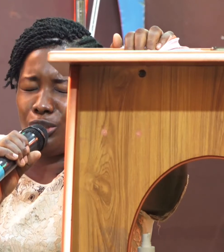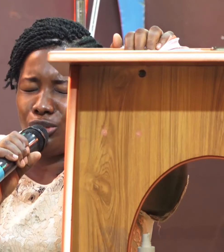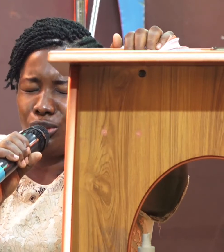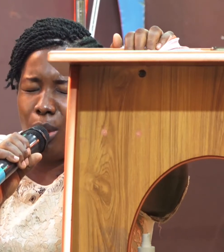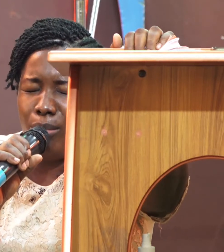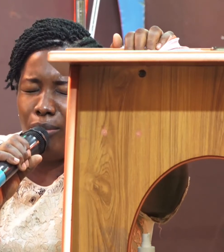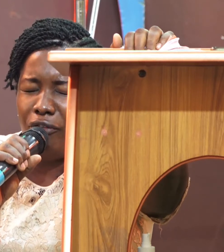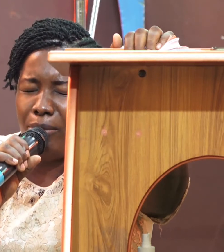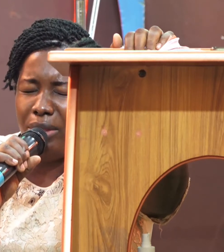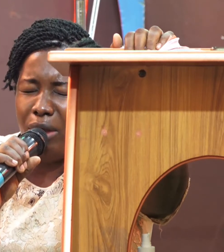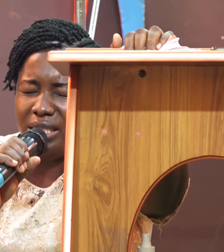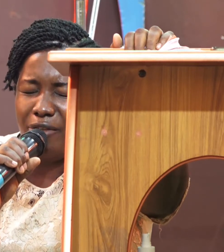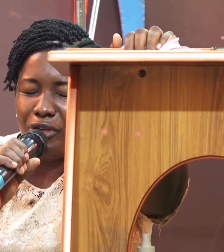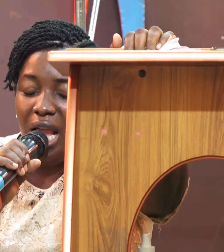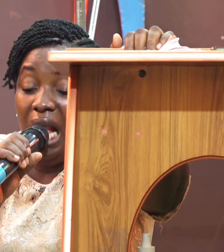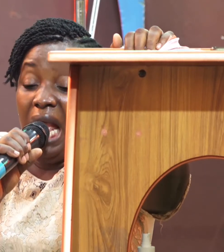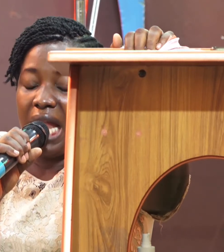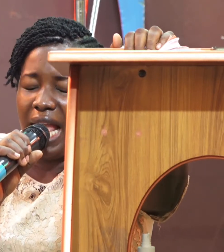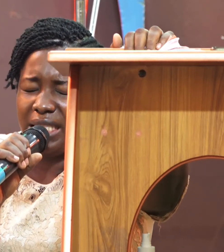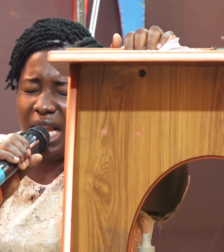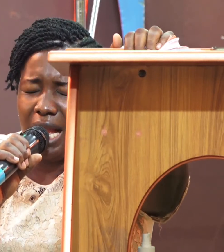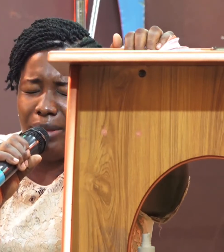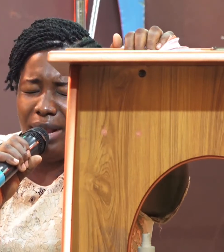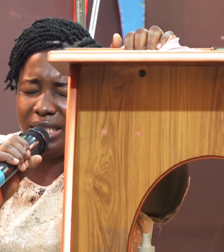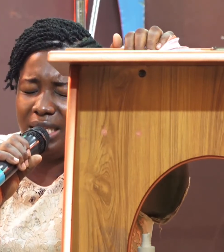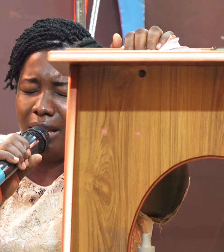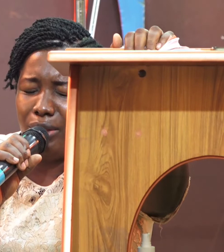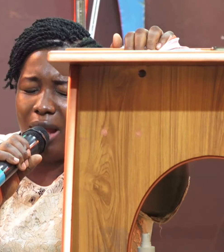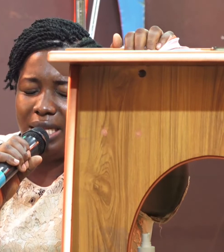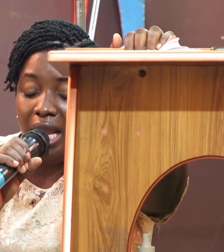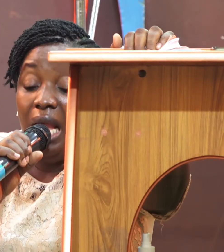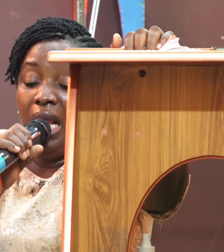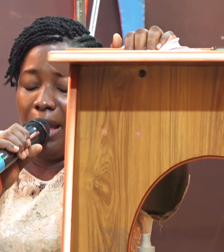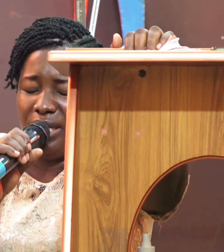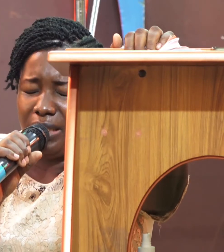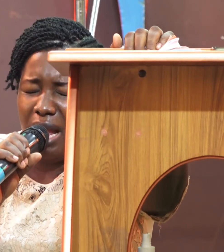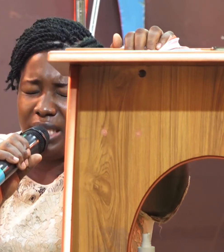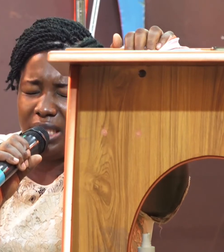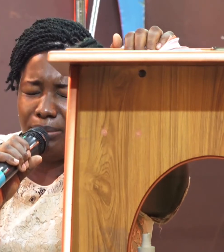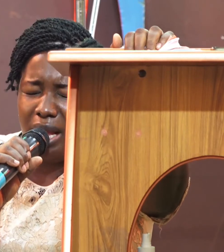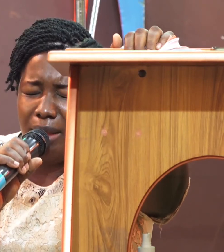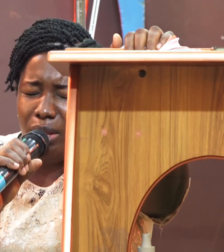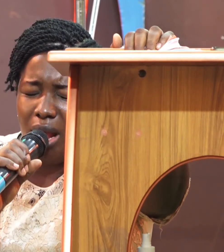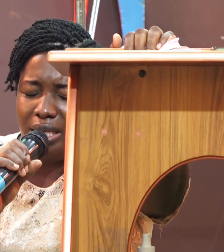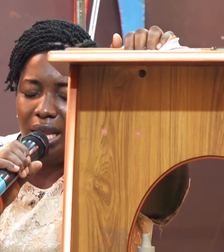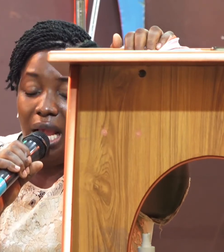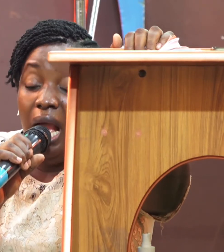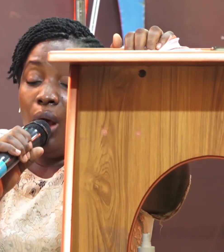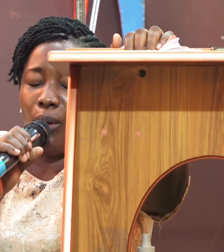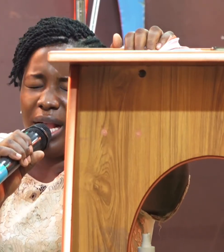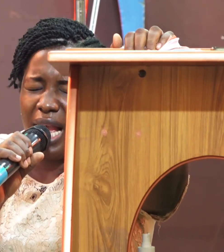Obu suru suru obu mbuva mumi mwajafe. Na yate emi mwasije mirwate. Emi tima chejibere